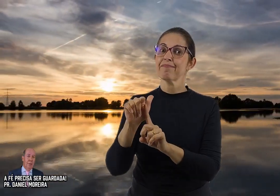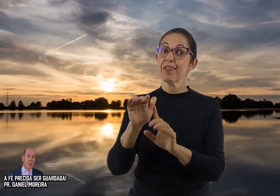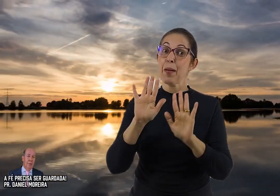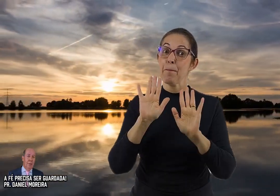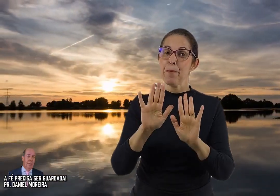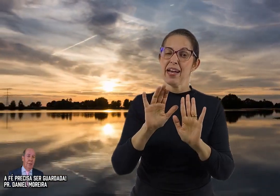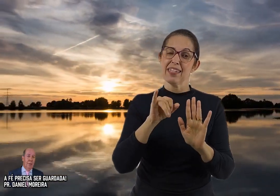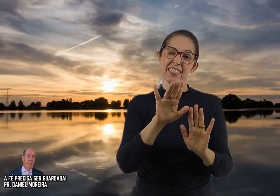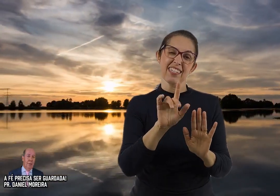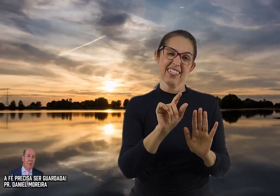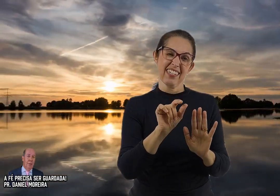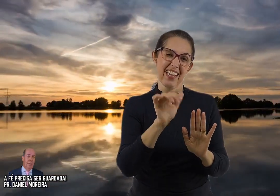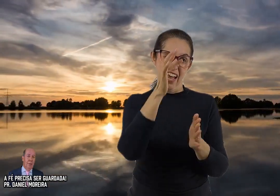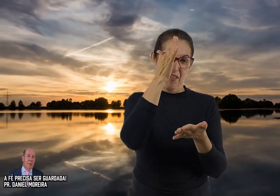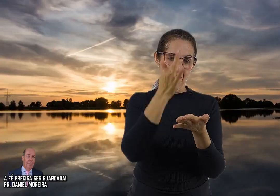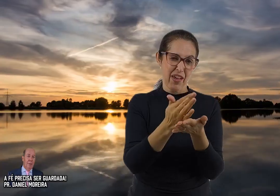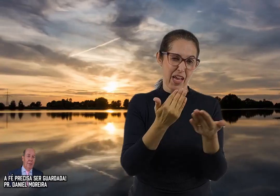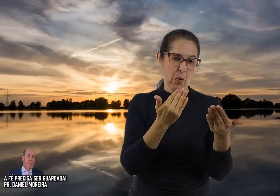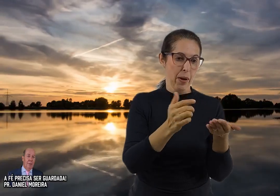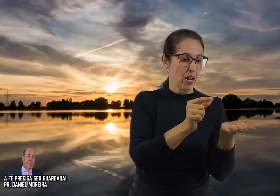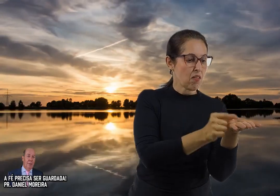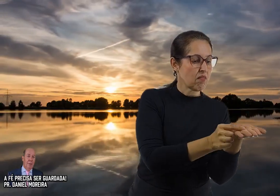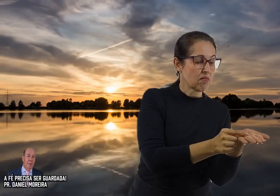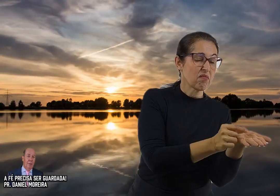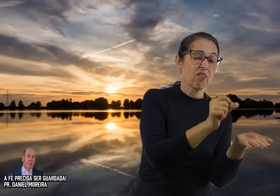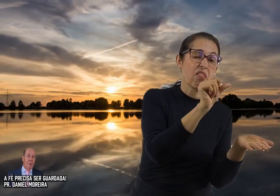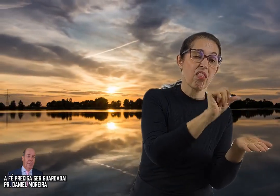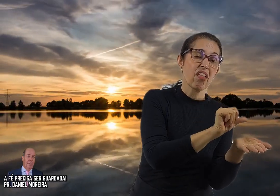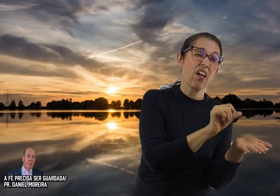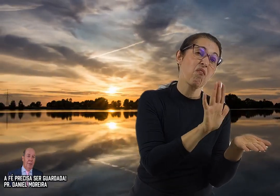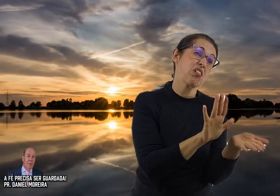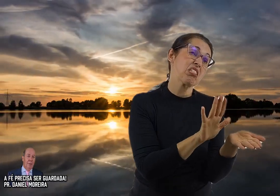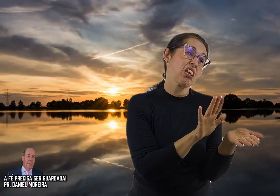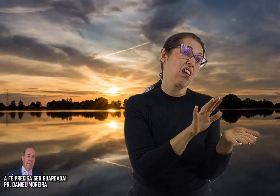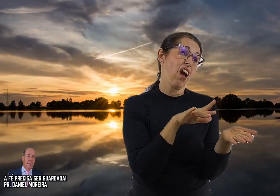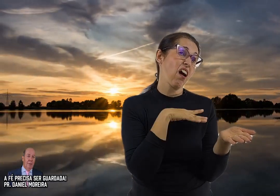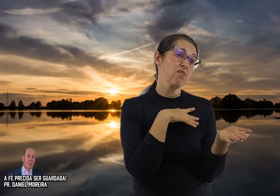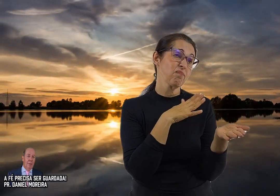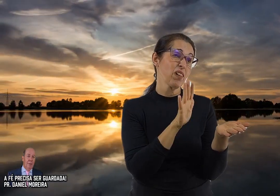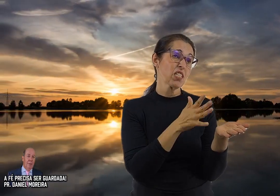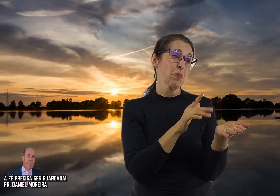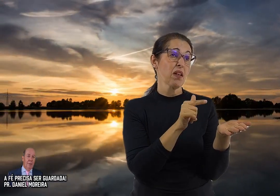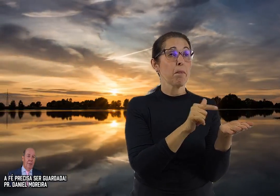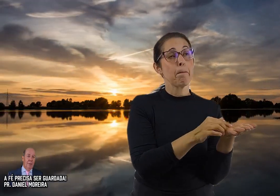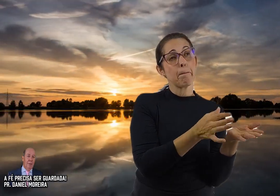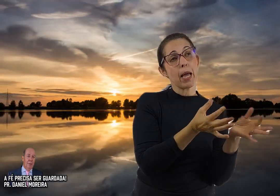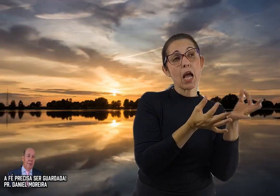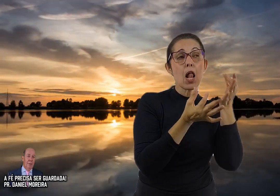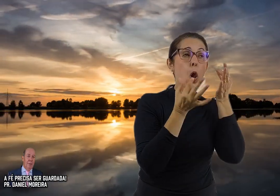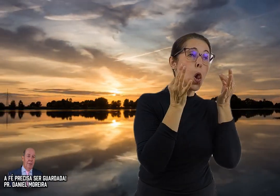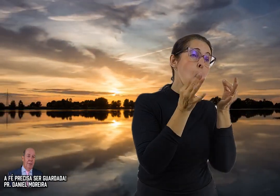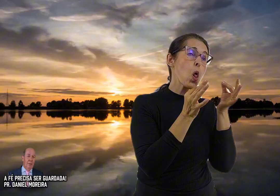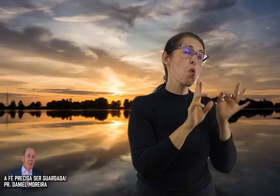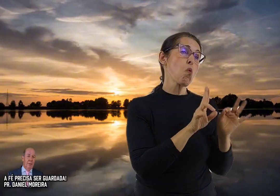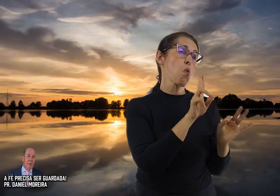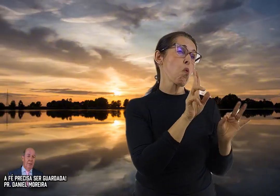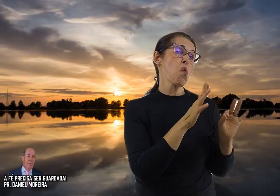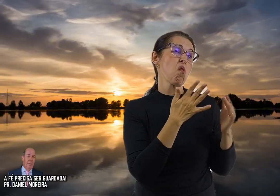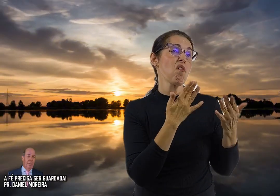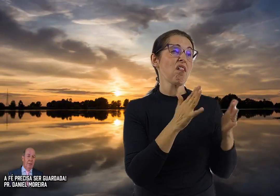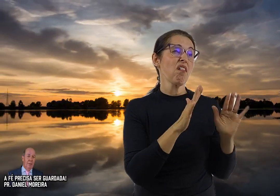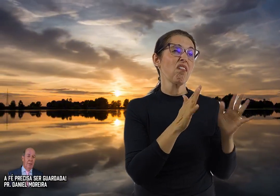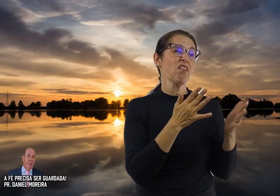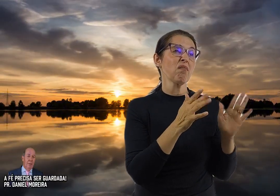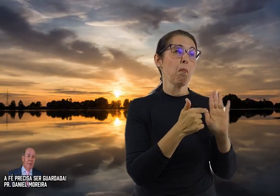Se a fé para você é uma bijuteria que você usa de vez em quando para aparecer, para dizer aquilo que